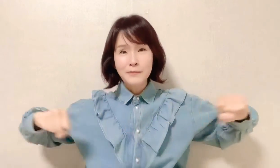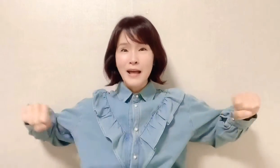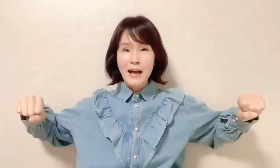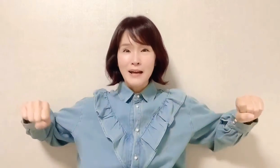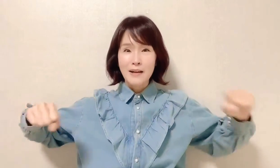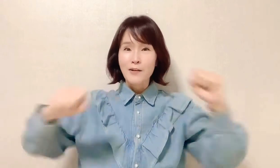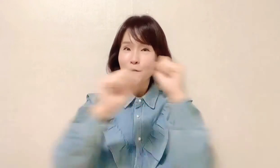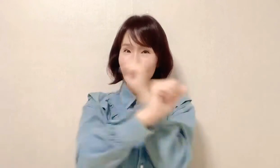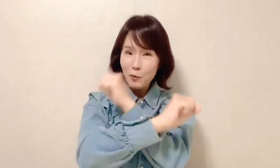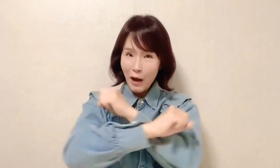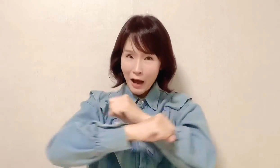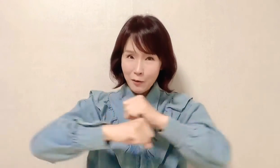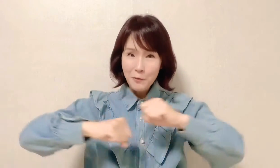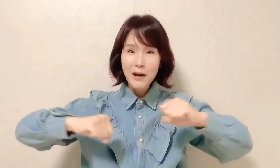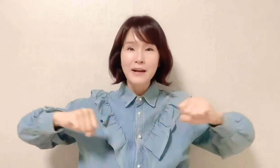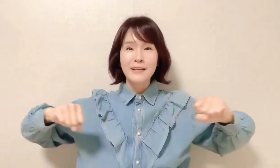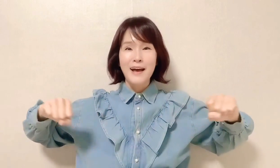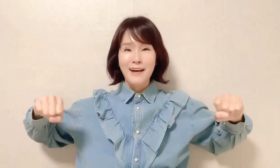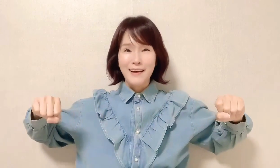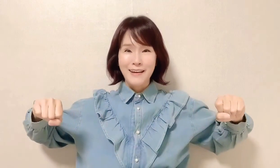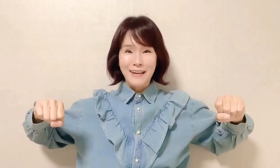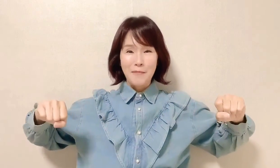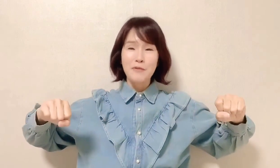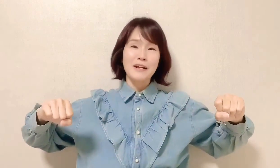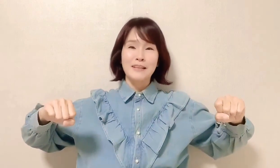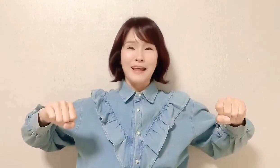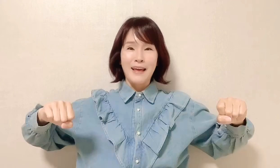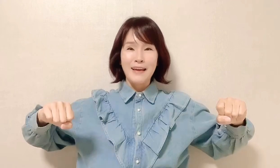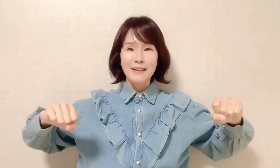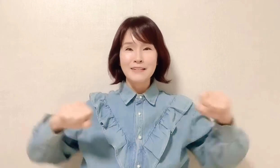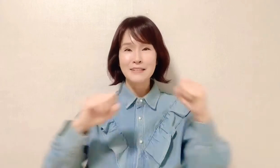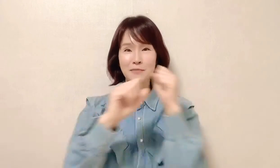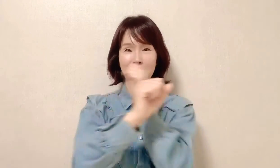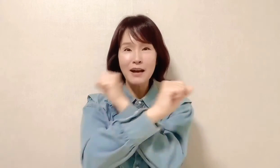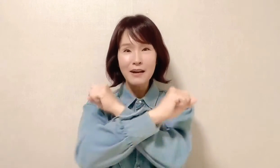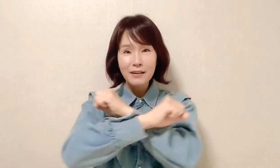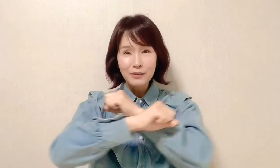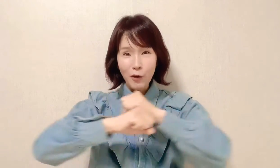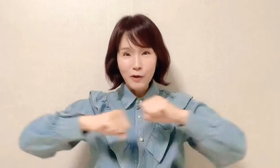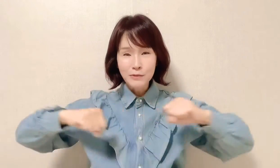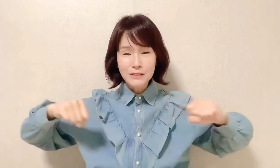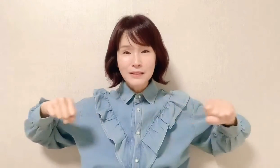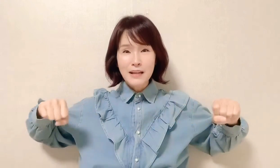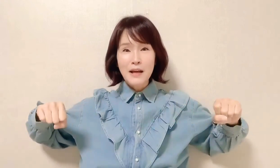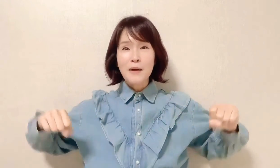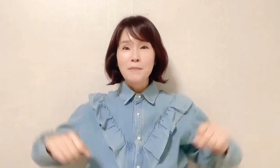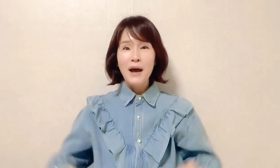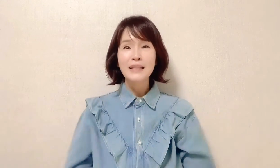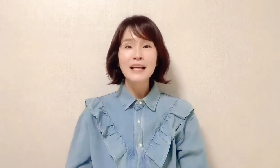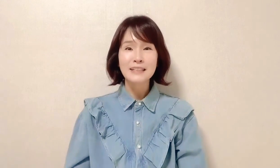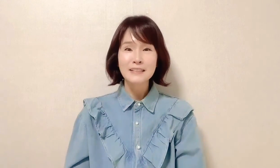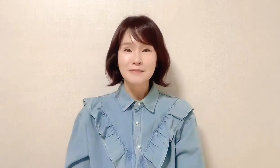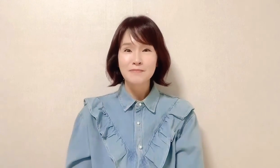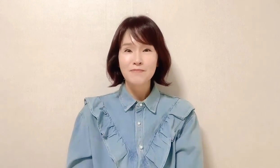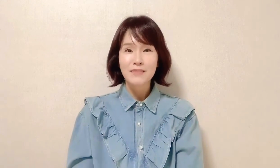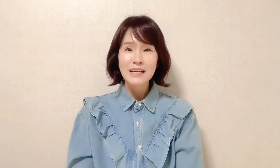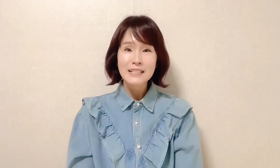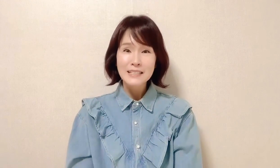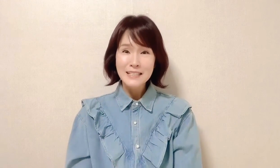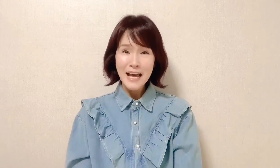넓다, 광활하다. 예, 표현할 때 이렇게 쓰십니다. 넓은 바다는